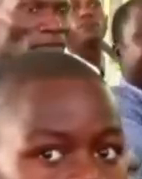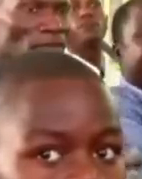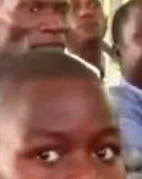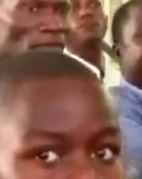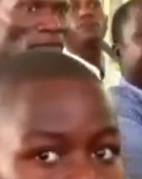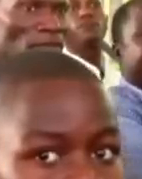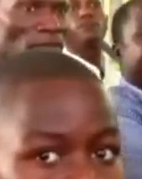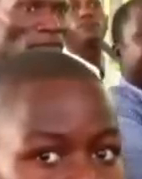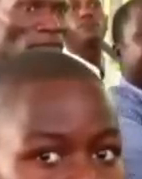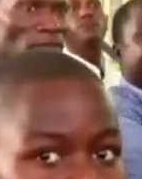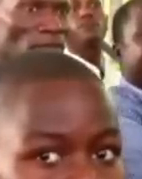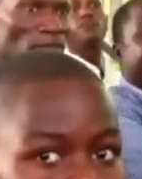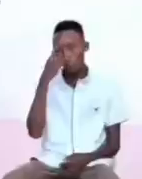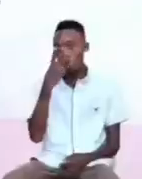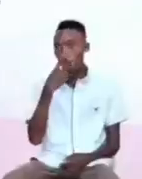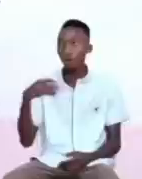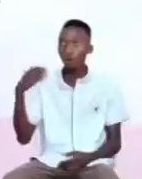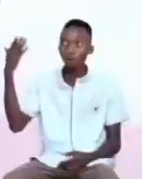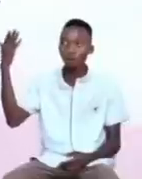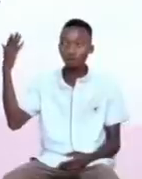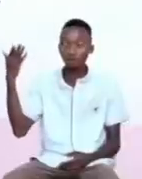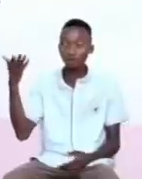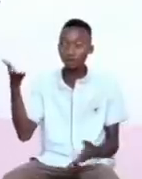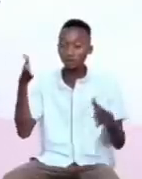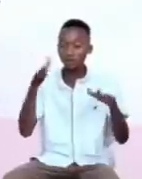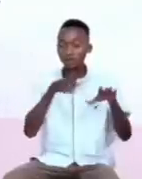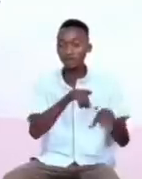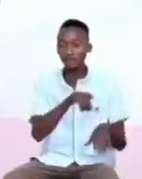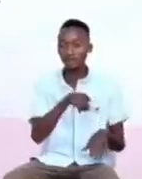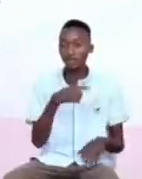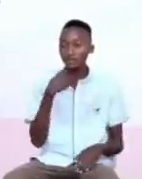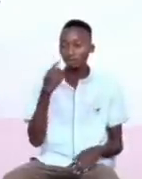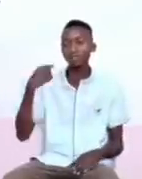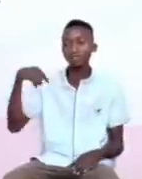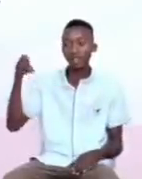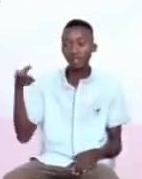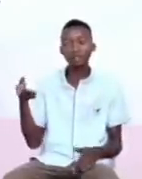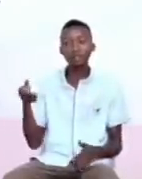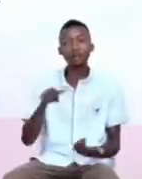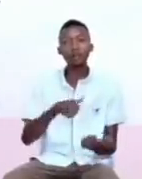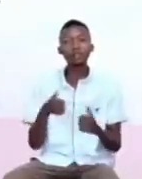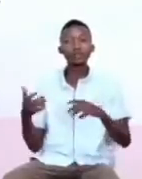la Kizota siku ya Roho wa Mungu aliwashukia. Wakasema abatizwe.